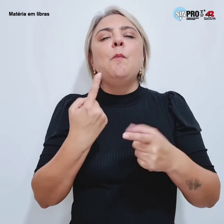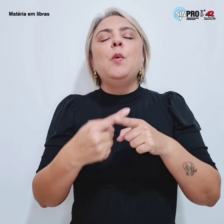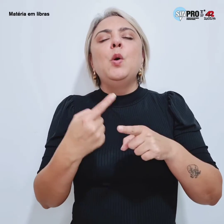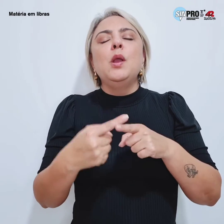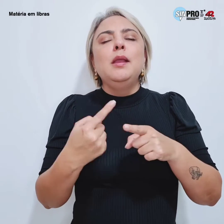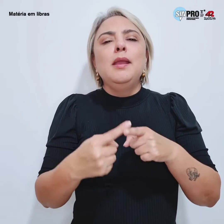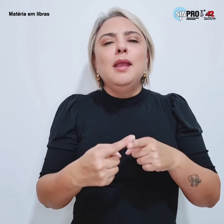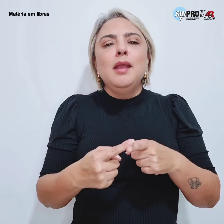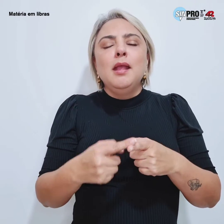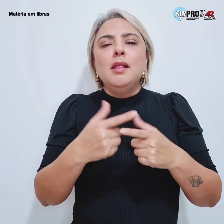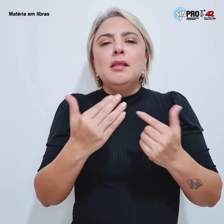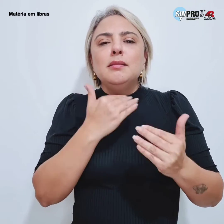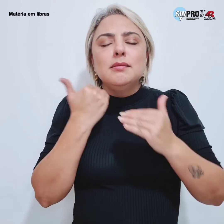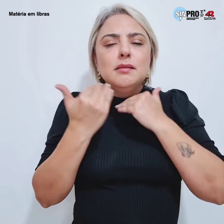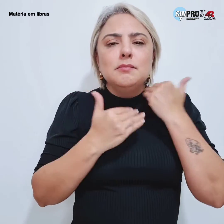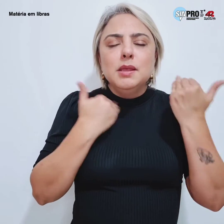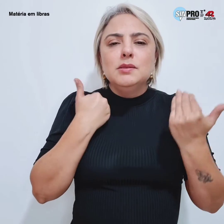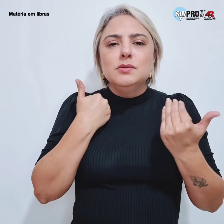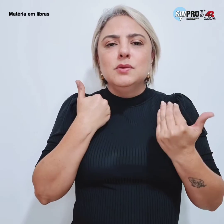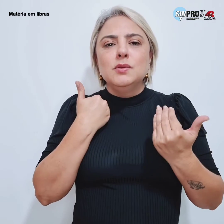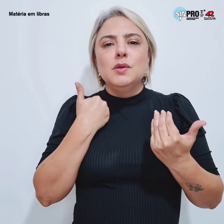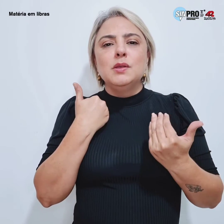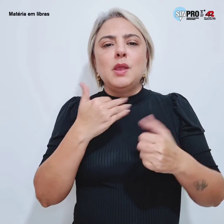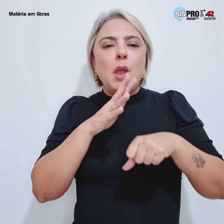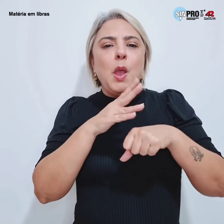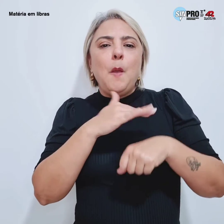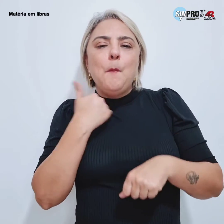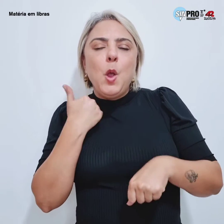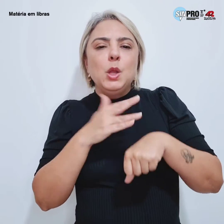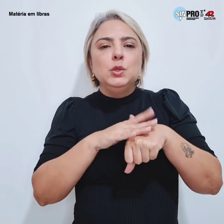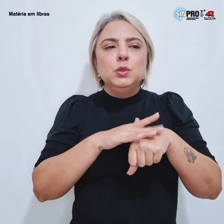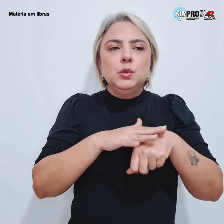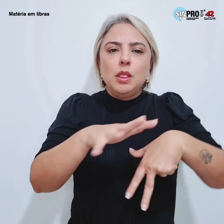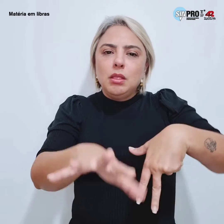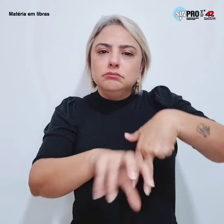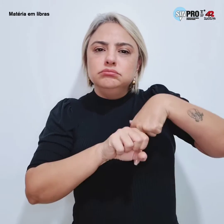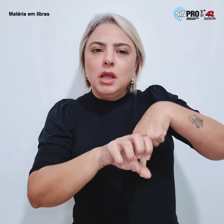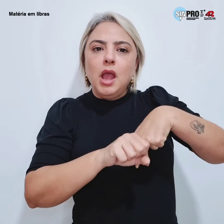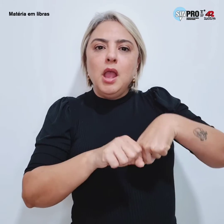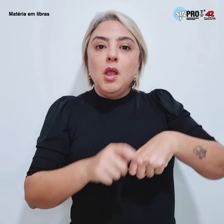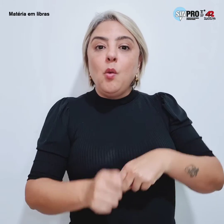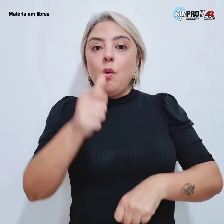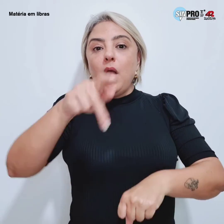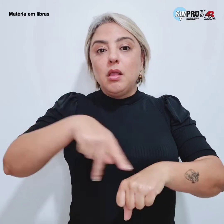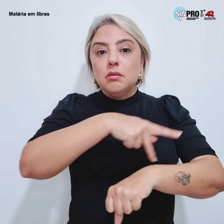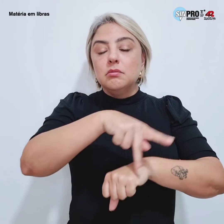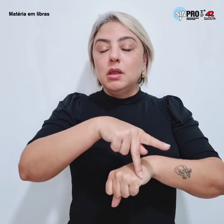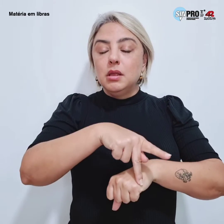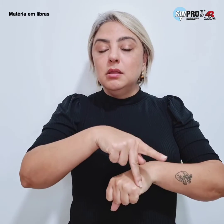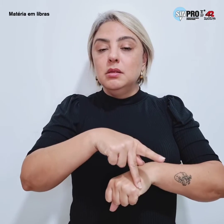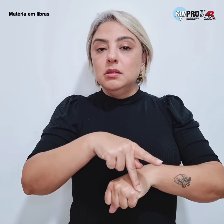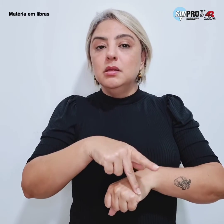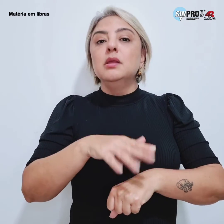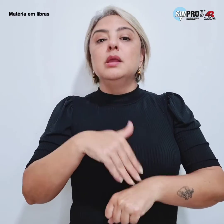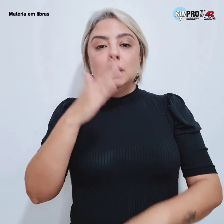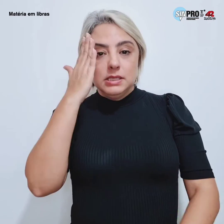brasileiros a morrerem de uma doença que quase todos os países souberam